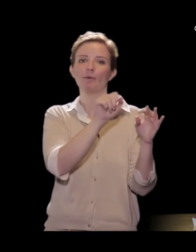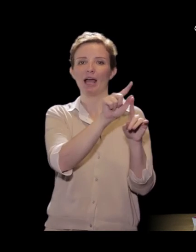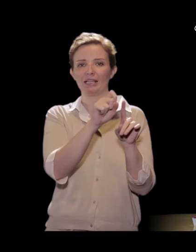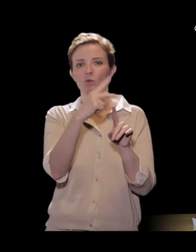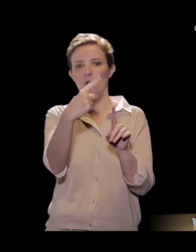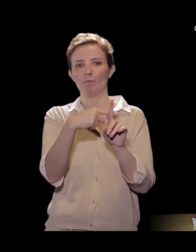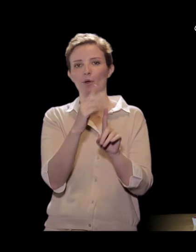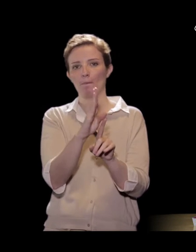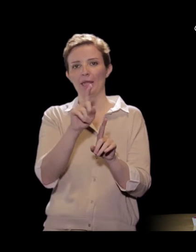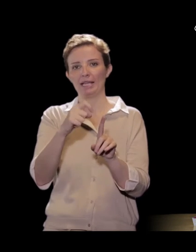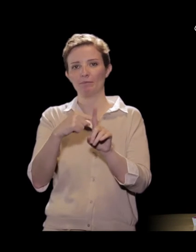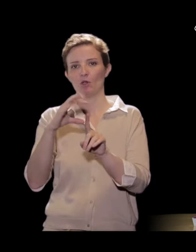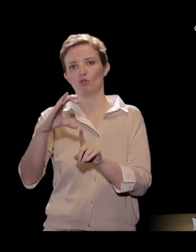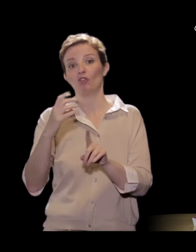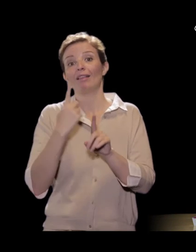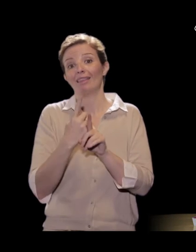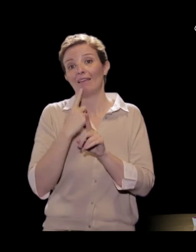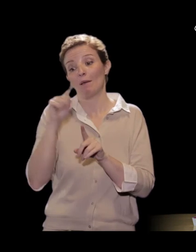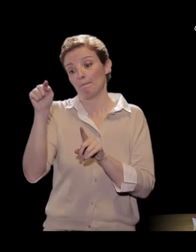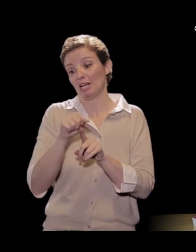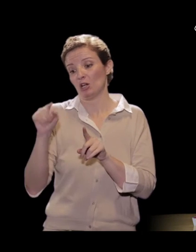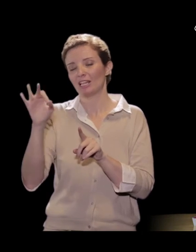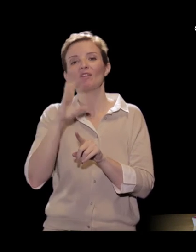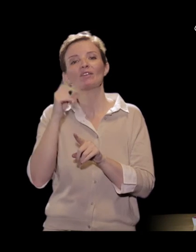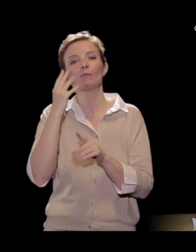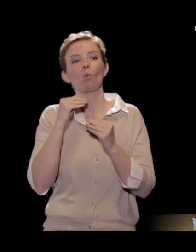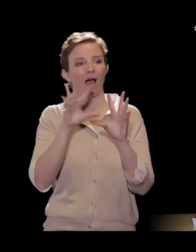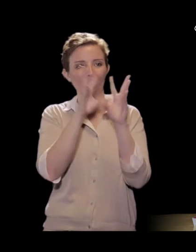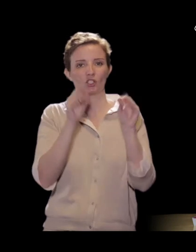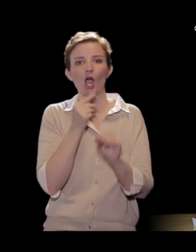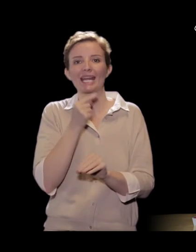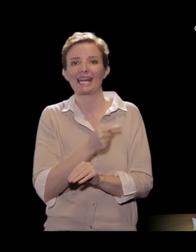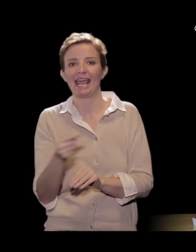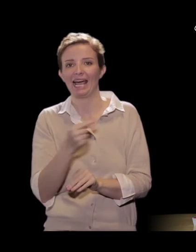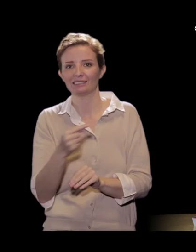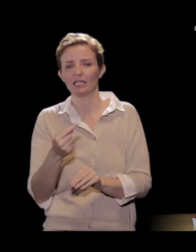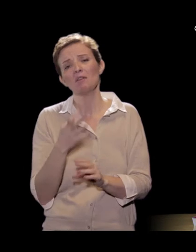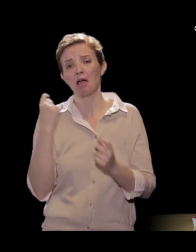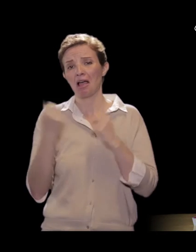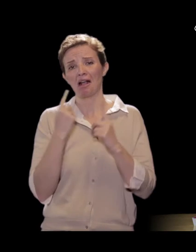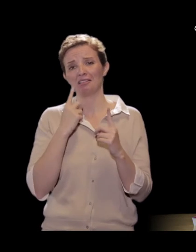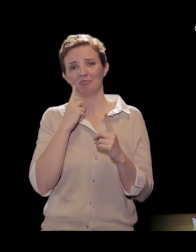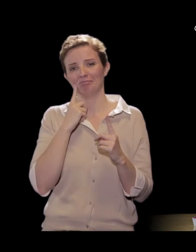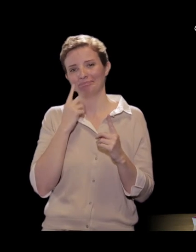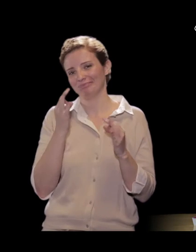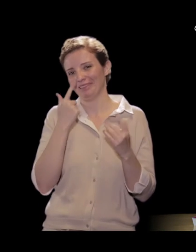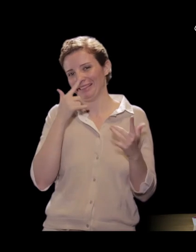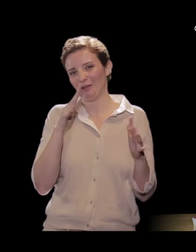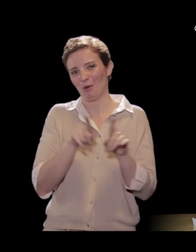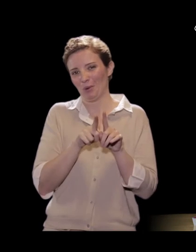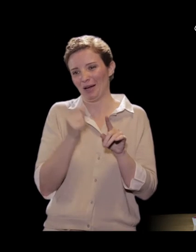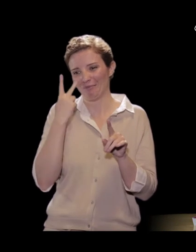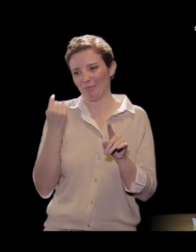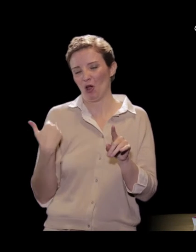C deve essere minore di 0 quindi vediamo Quand'è che è negativo i casi ovviamente sono del tutto analoghi Delta Maggiore